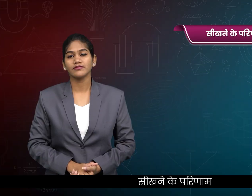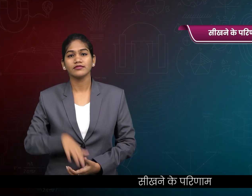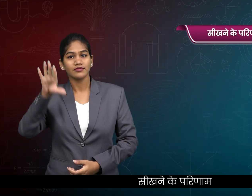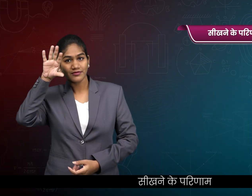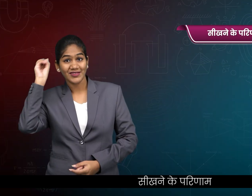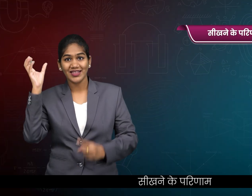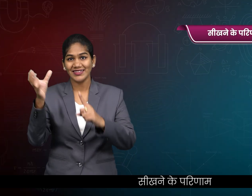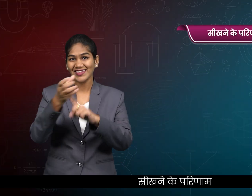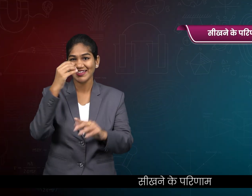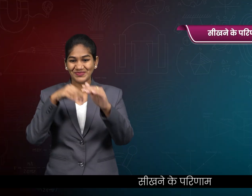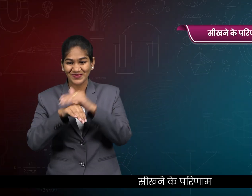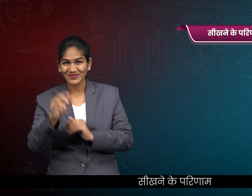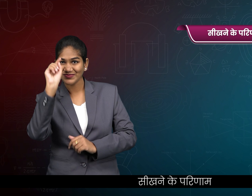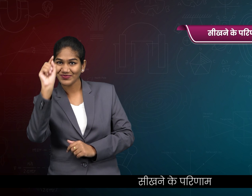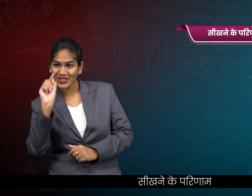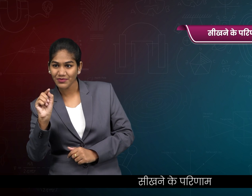सीखने के परिणाम।